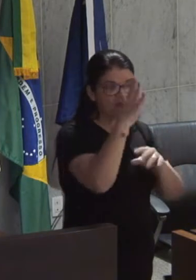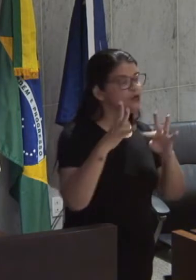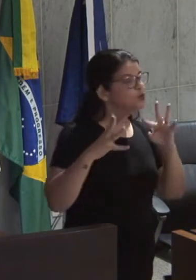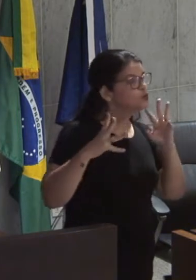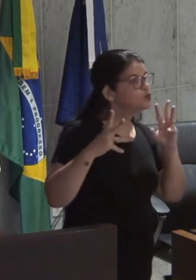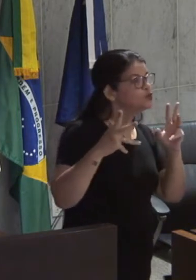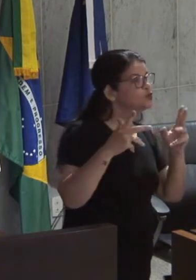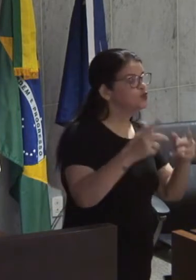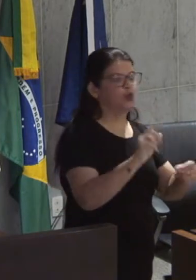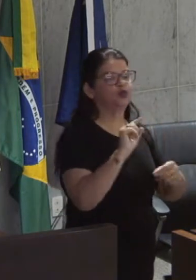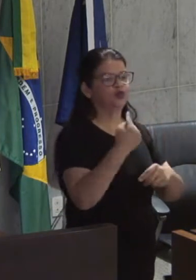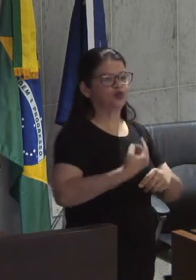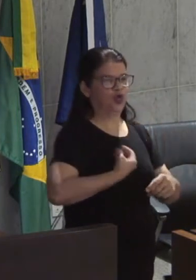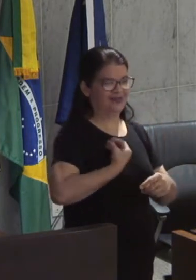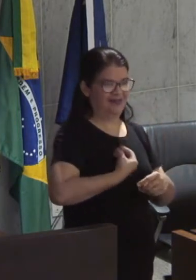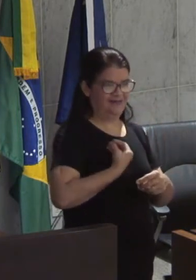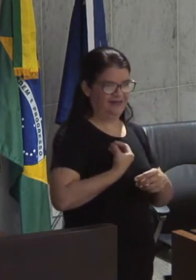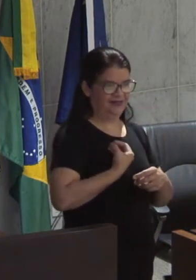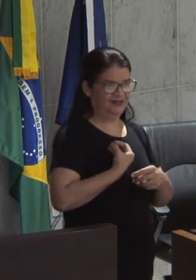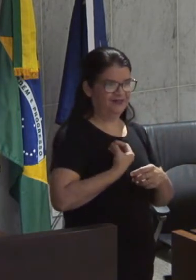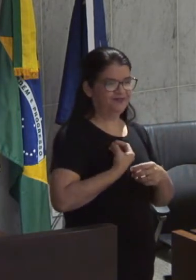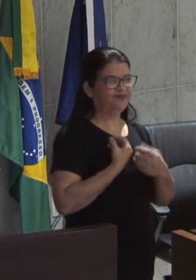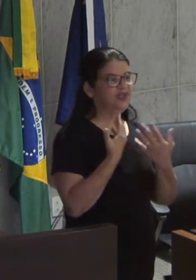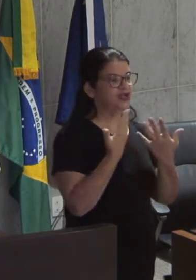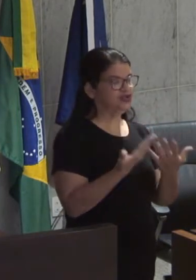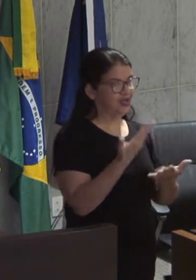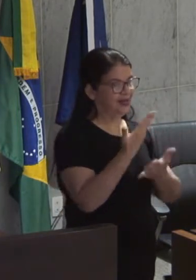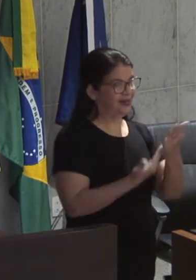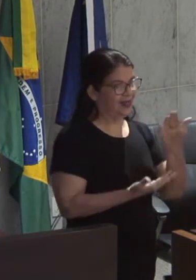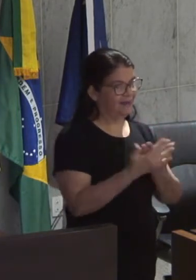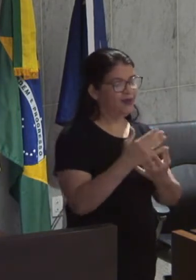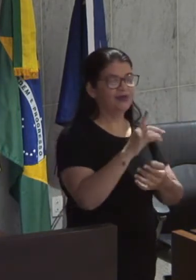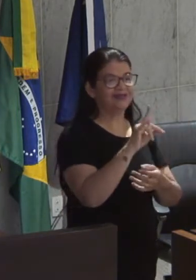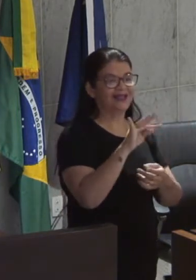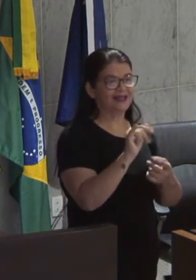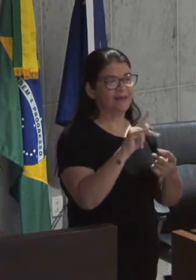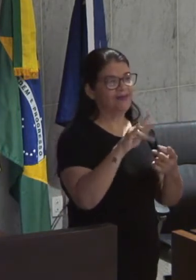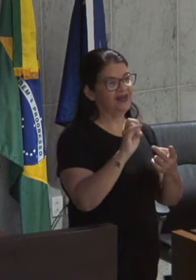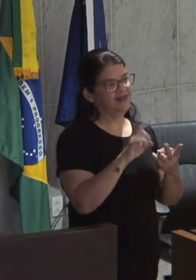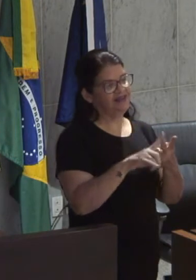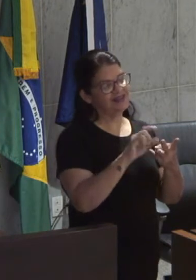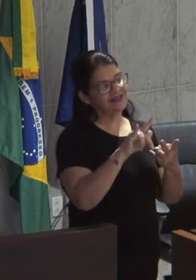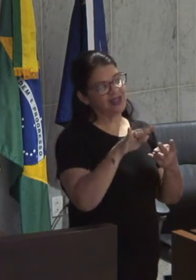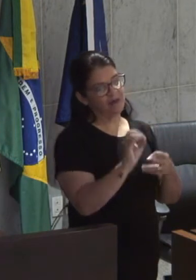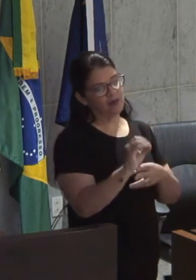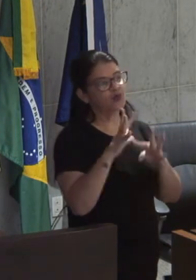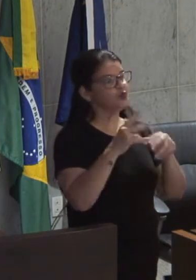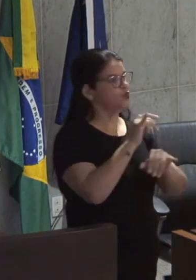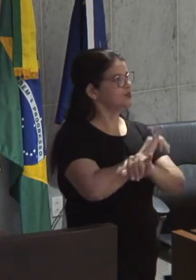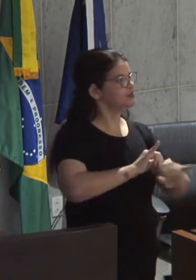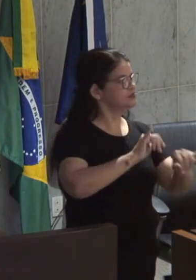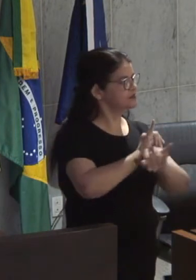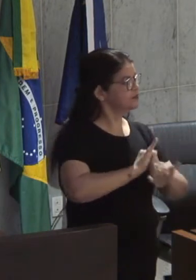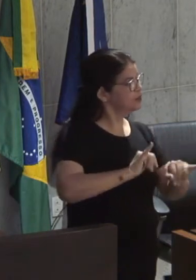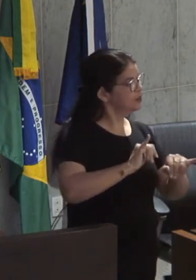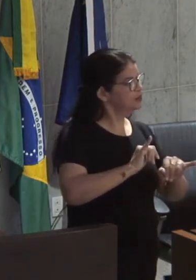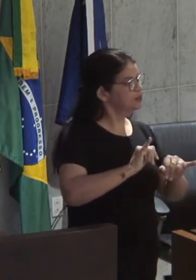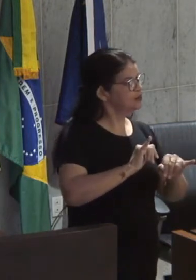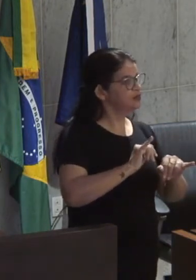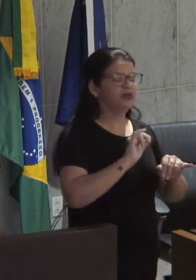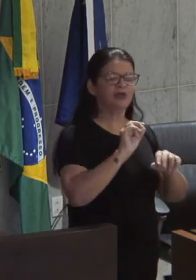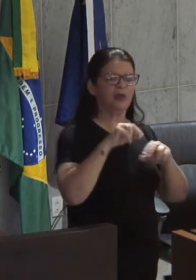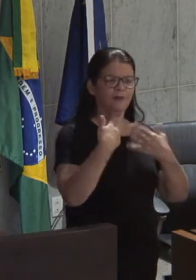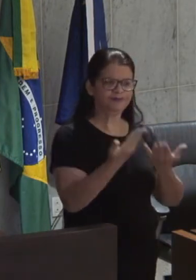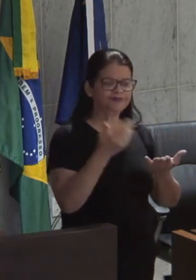todo, na nossa vida, está na mão da Dataprev e do SERPRO, todas informações. Então, para se